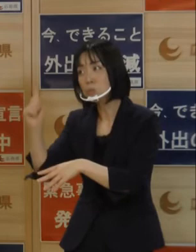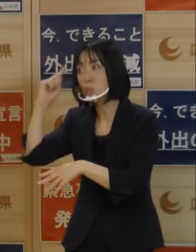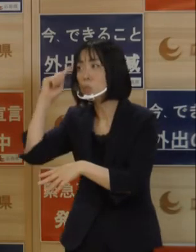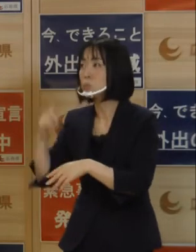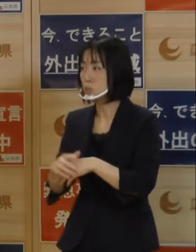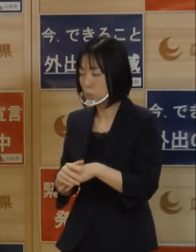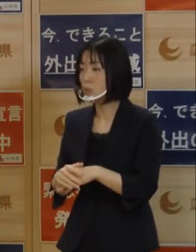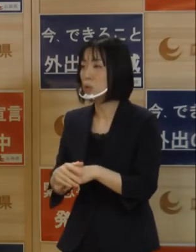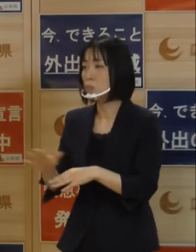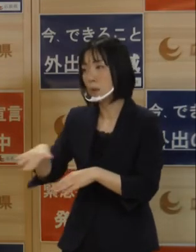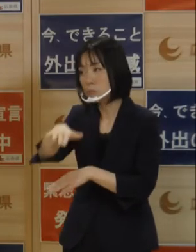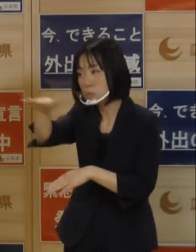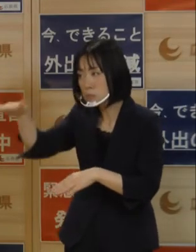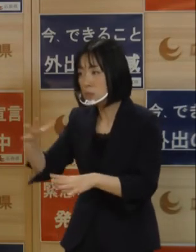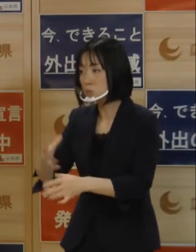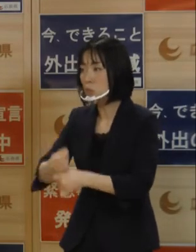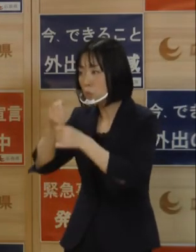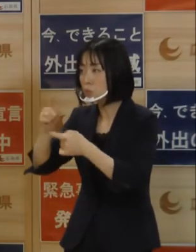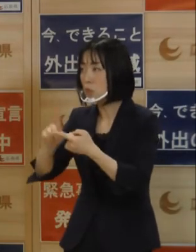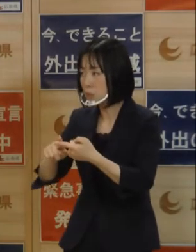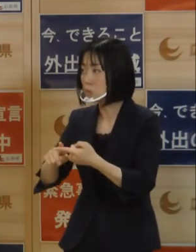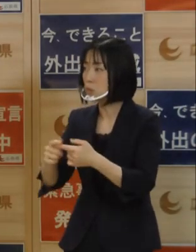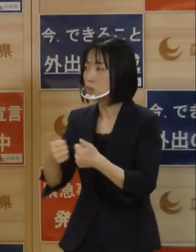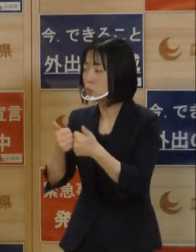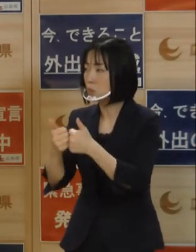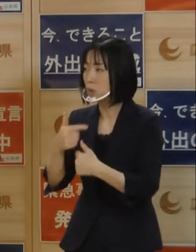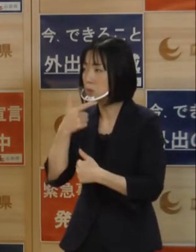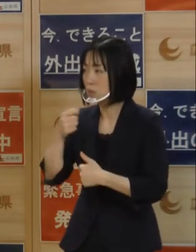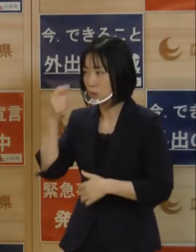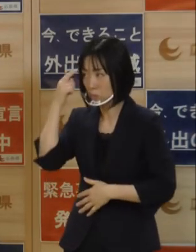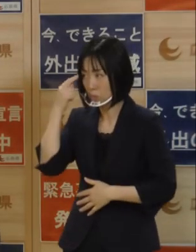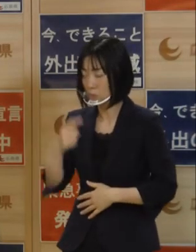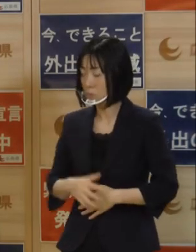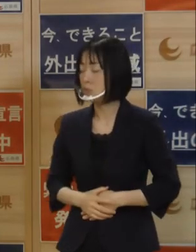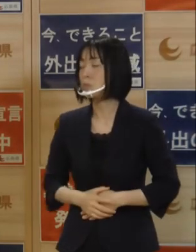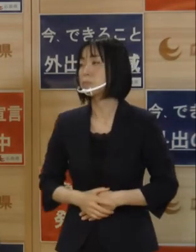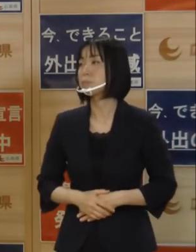ているということだと思います。 ありがとうございます。